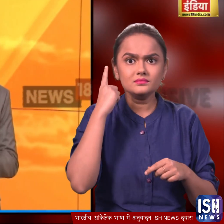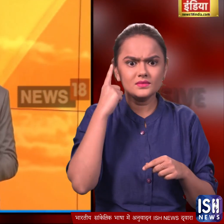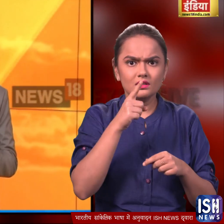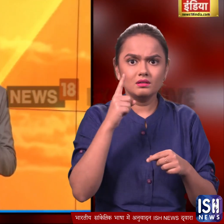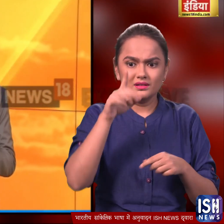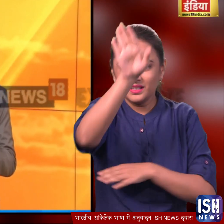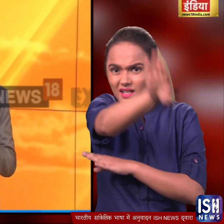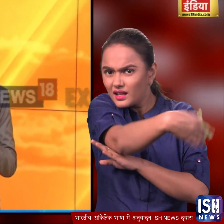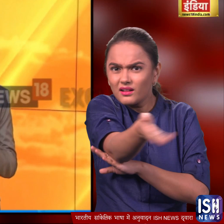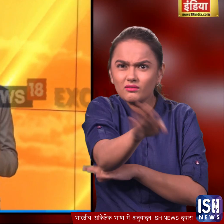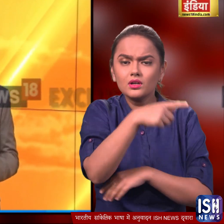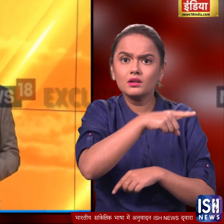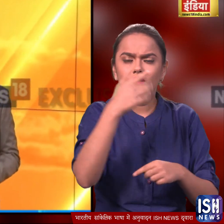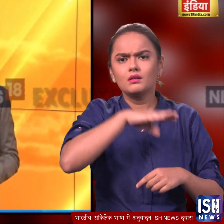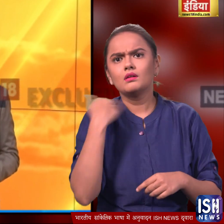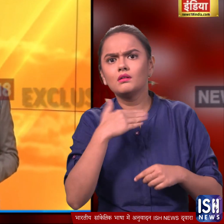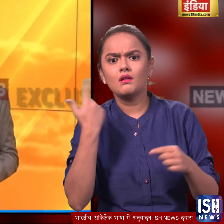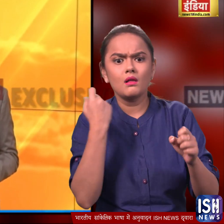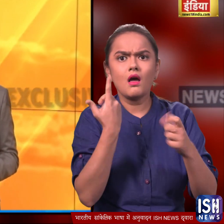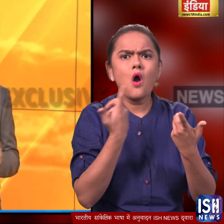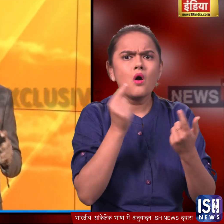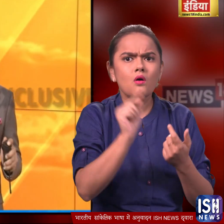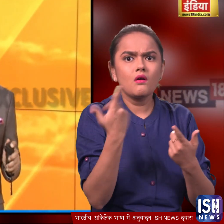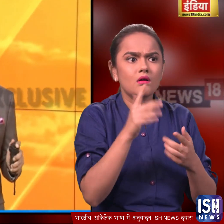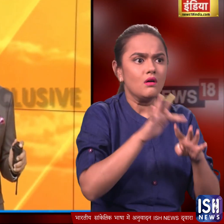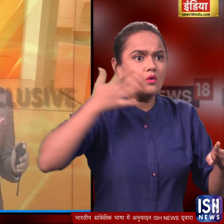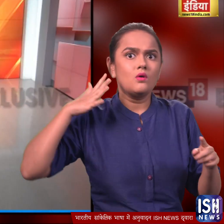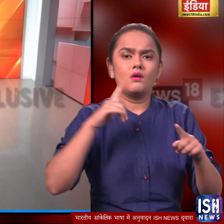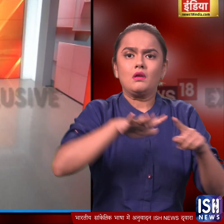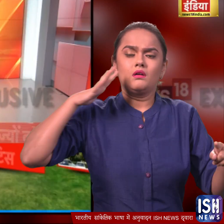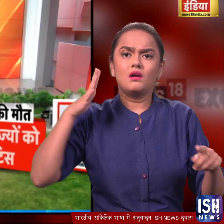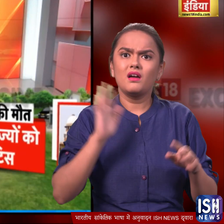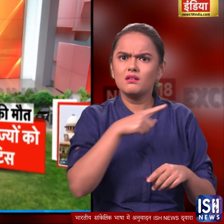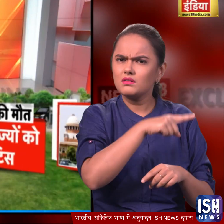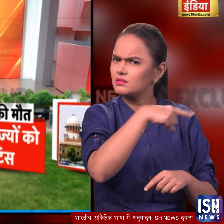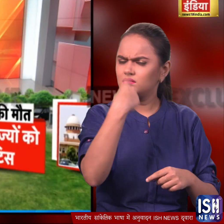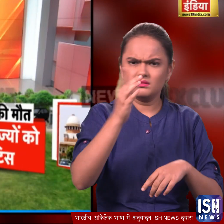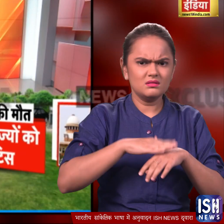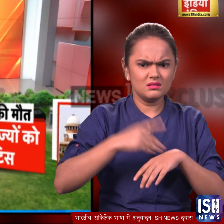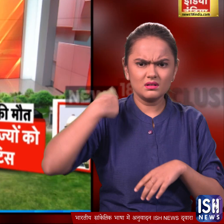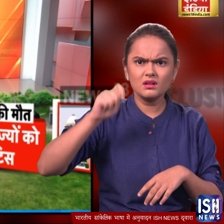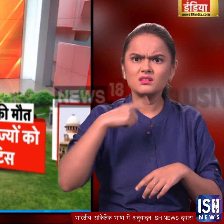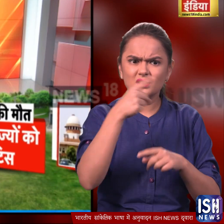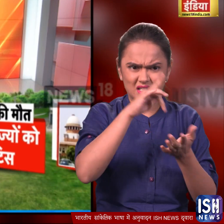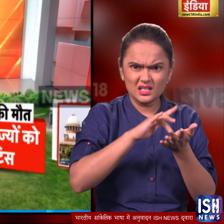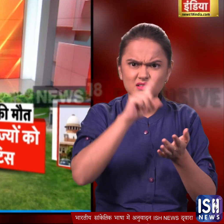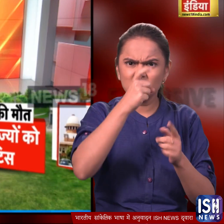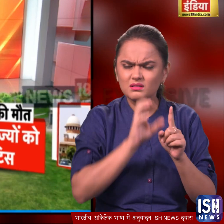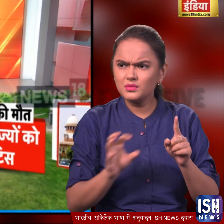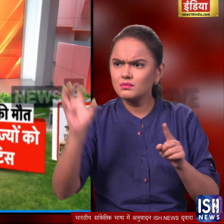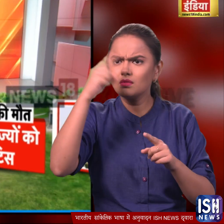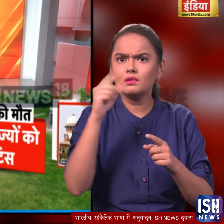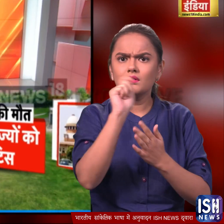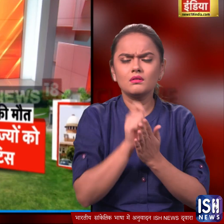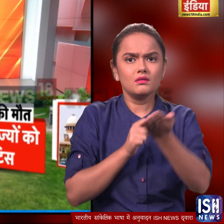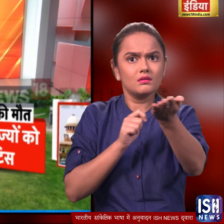से हाथियों की मौत पर केंद्र सरकार से जवाब मांगा। एक जनहित याचिका पर सुनवाई करते हुए सुप्रीम कोर्ट ने केंद्र और 17 राज्यों को इस